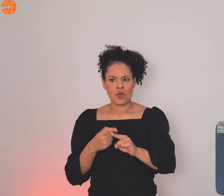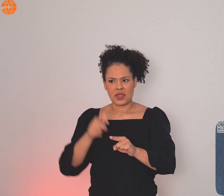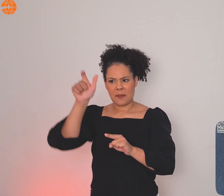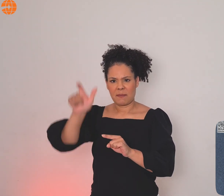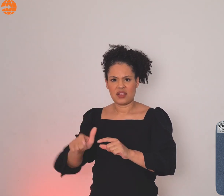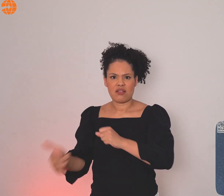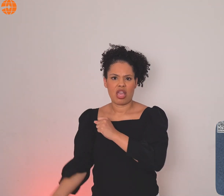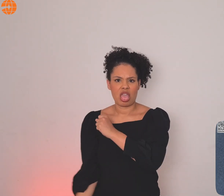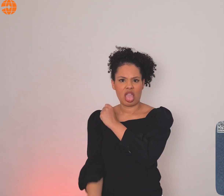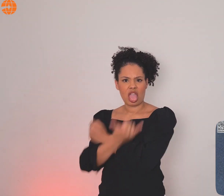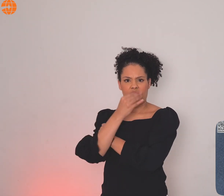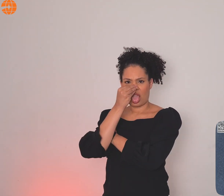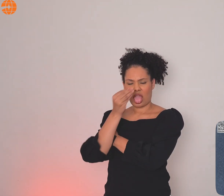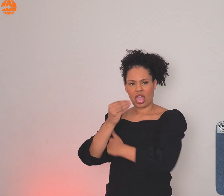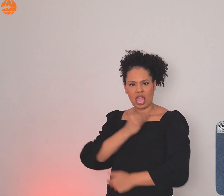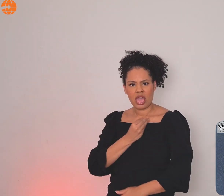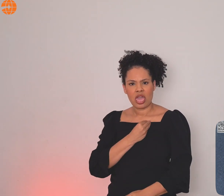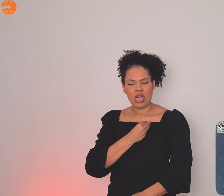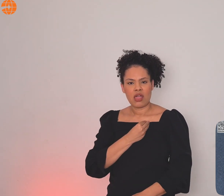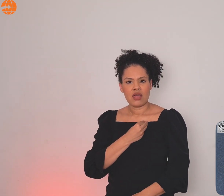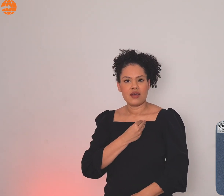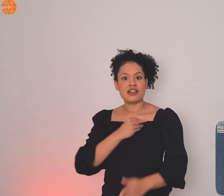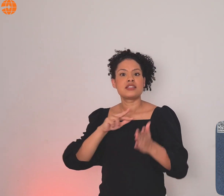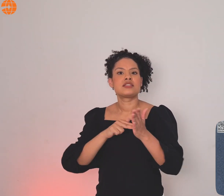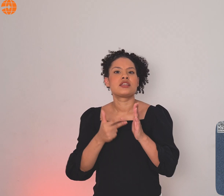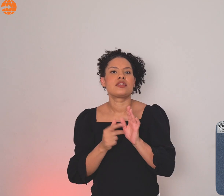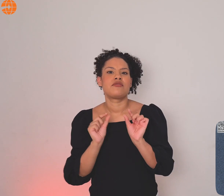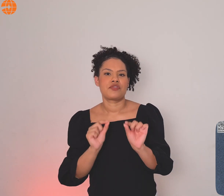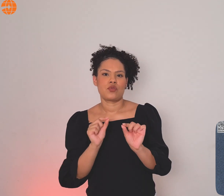Você está dizendo que você não é capaz de achar alguém melhor do que ela.